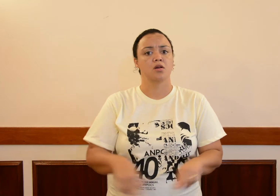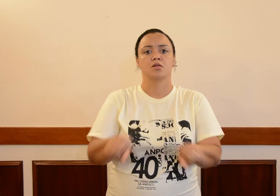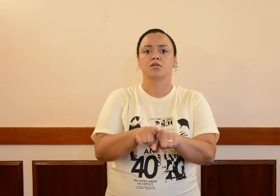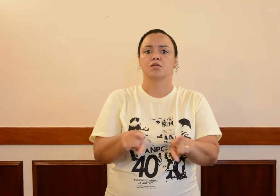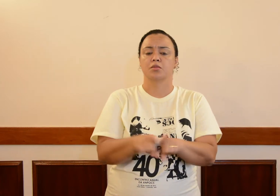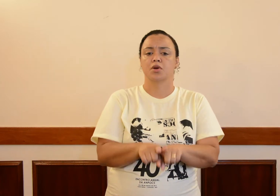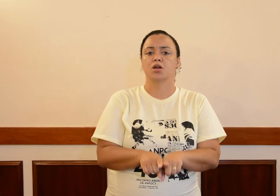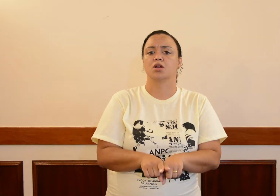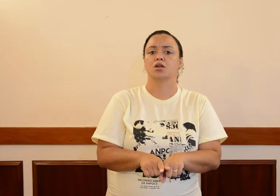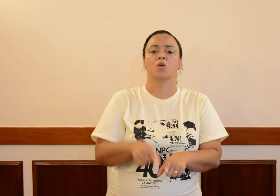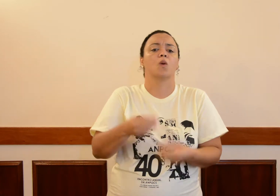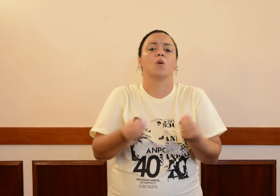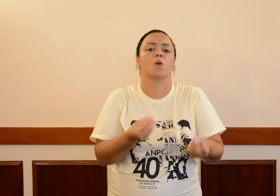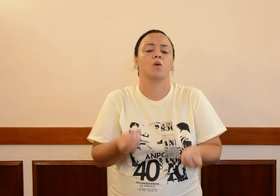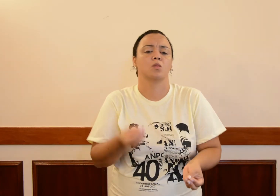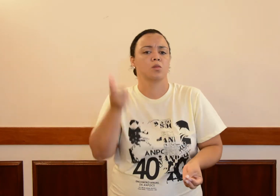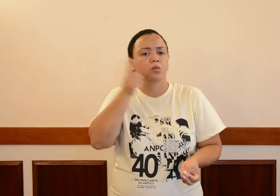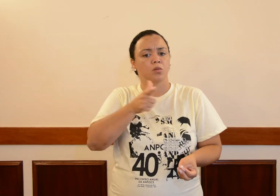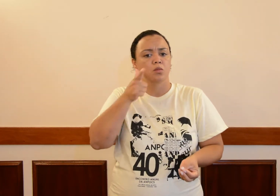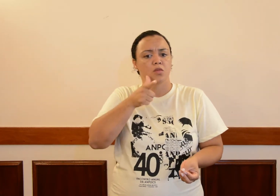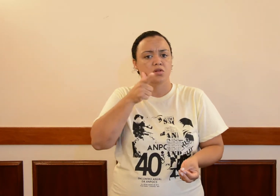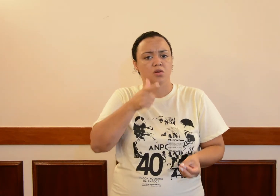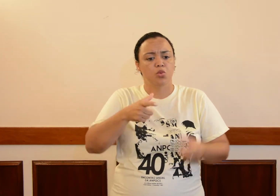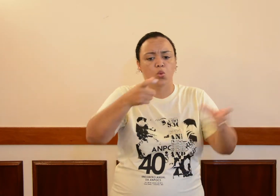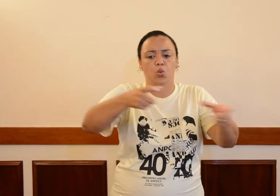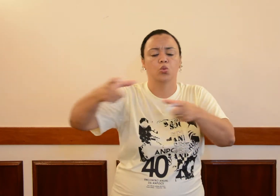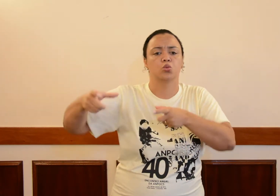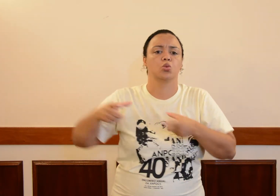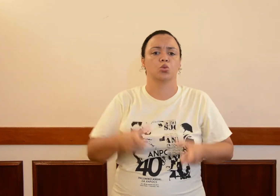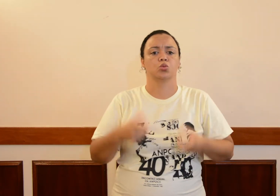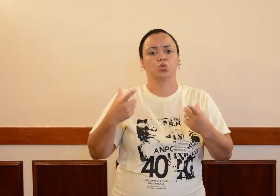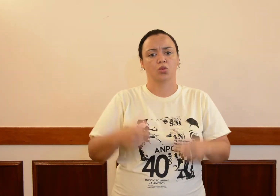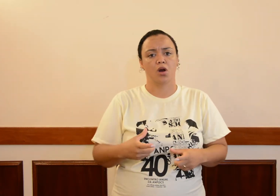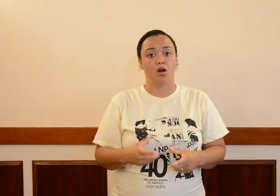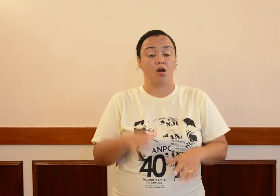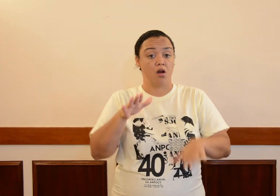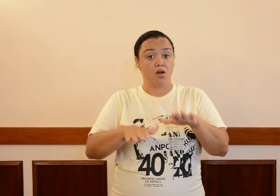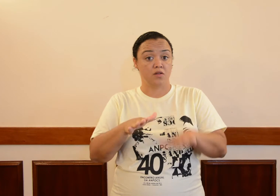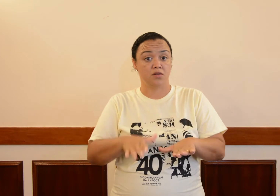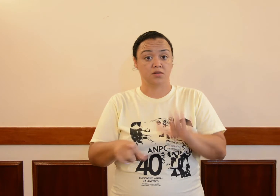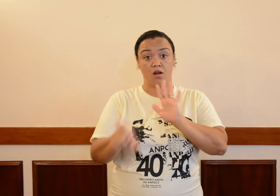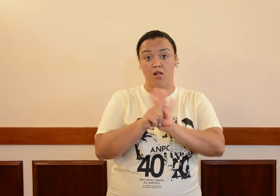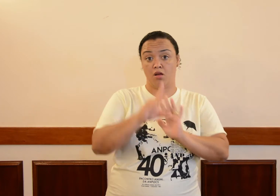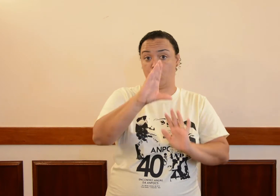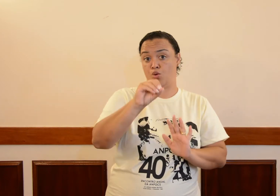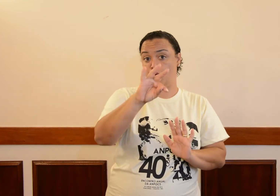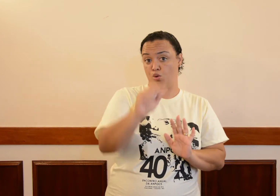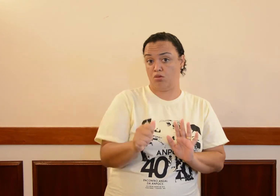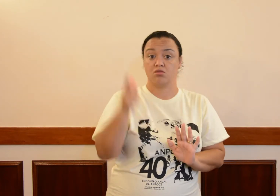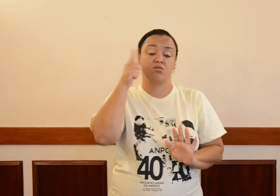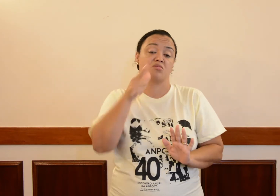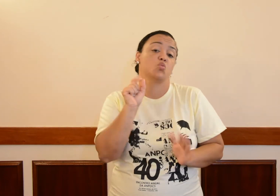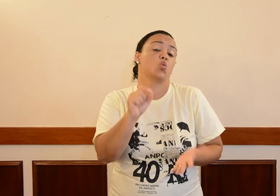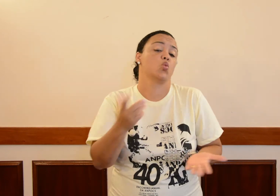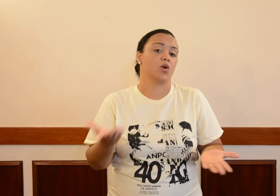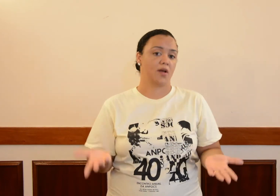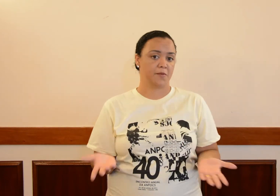se constituem nesses espaços a partir da implementação da lei de cotas? Bom, vamos ao Tomás,